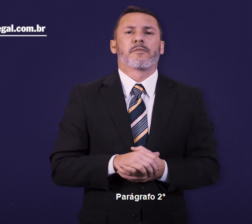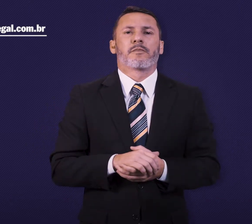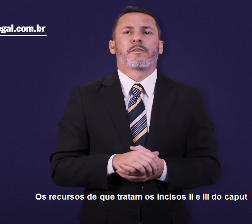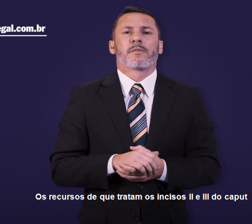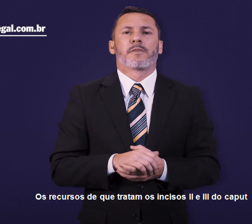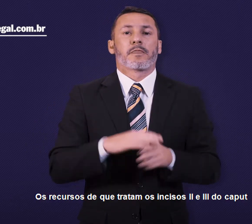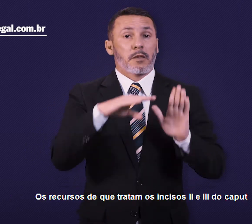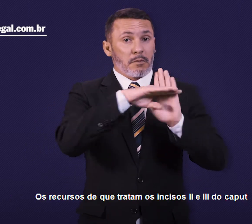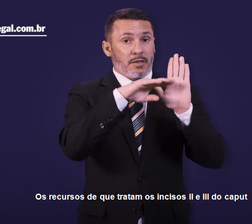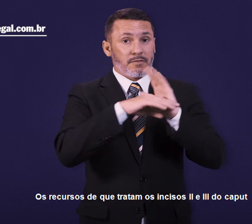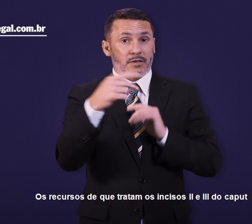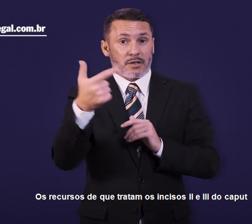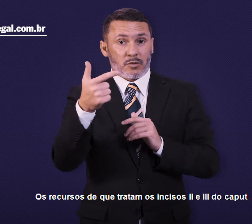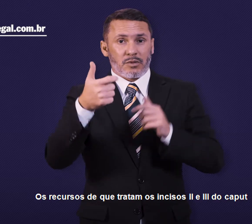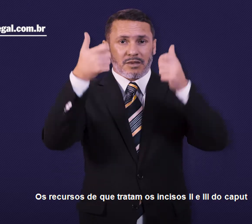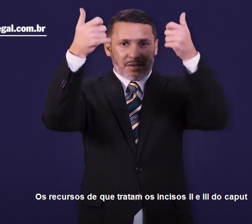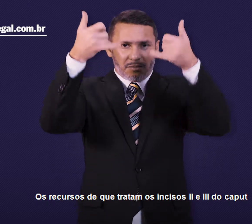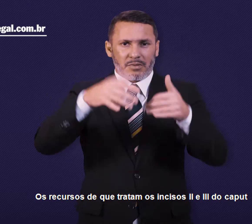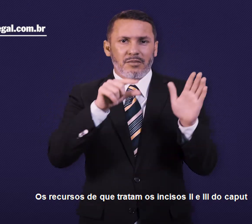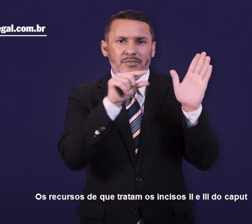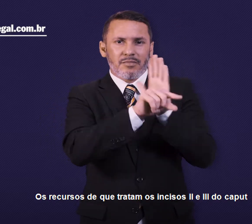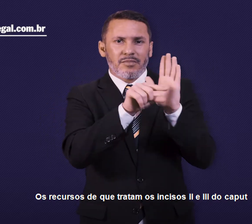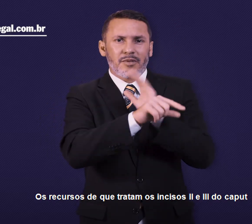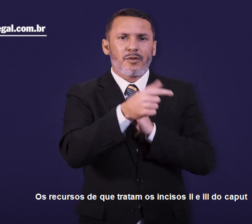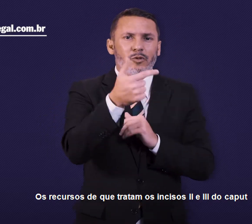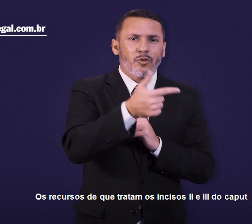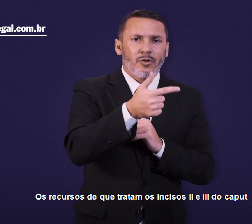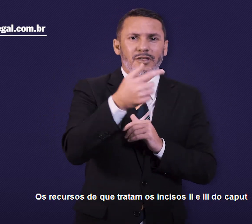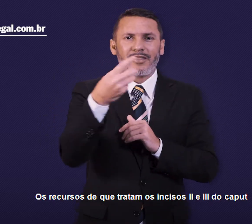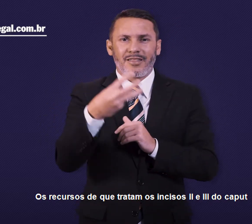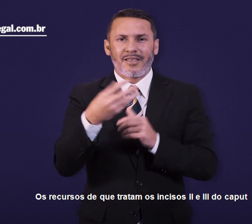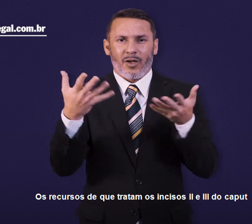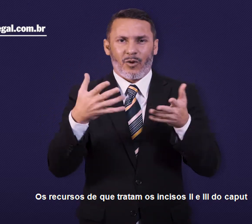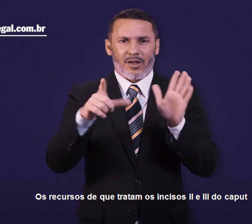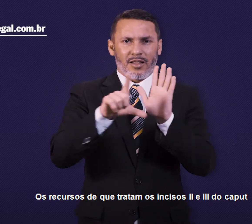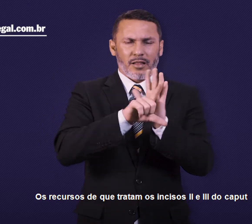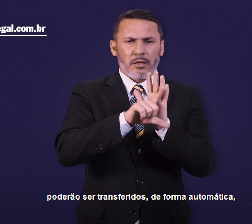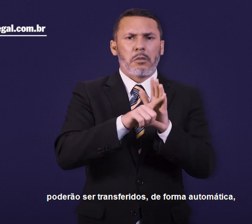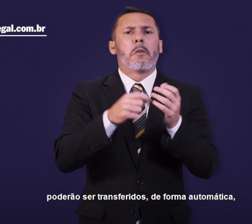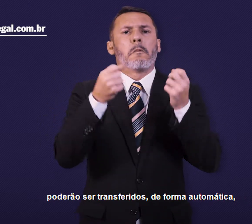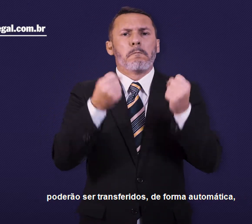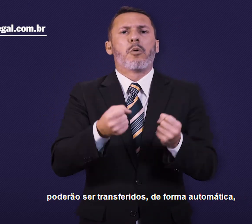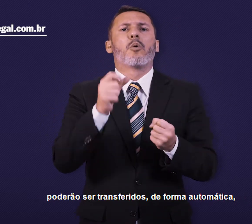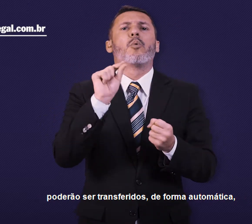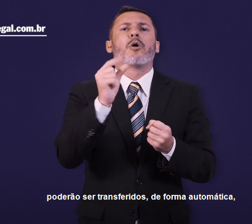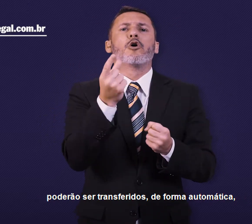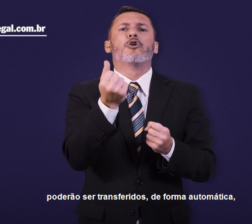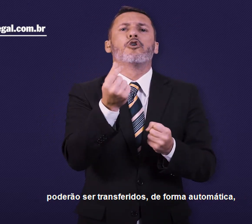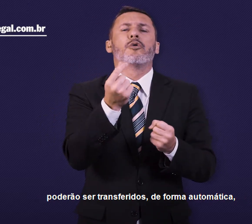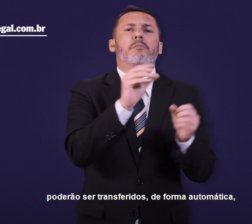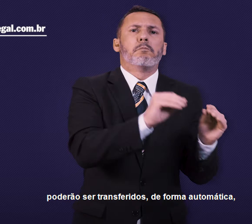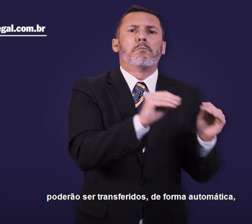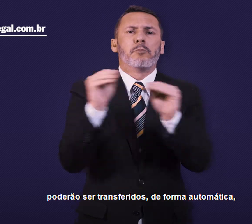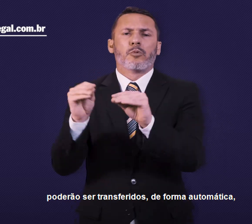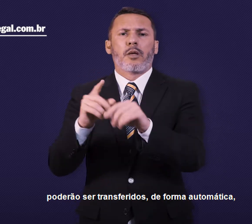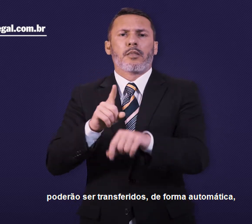Os recursos de que tratam os incisos 2 e 3 do caput poderão ser transferidos de forma